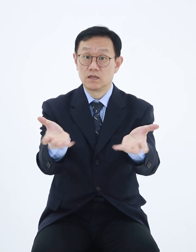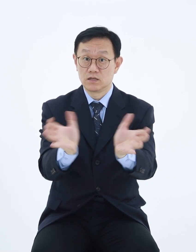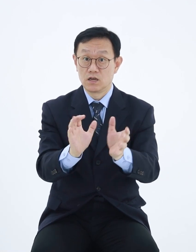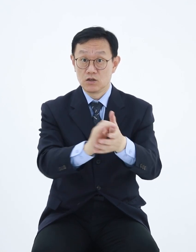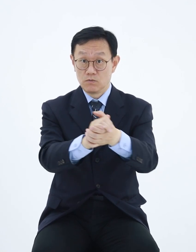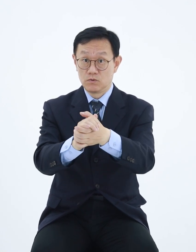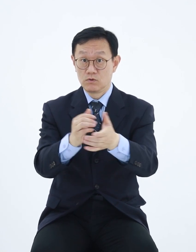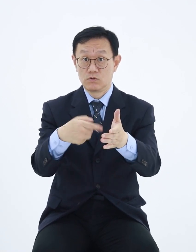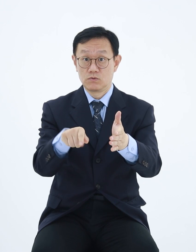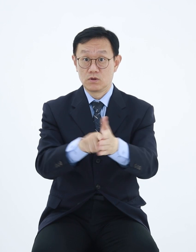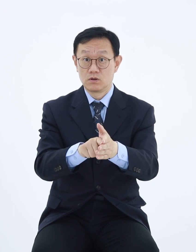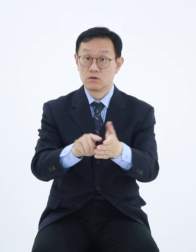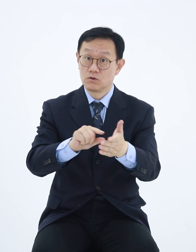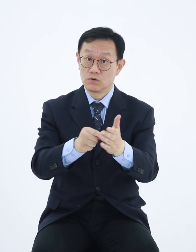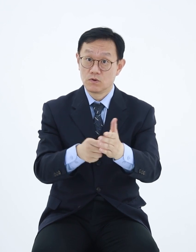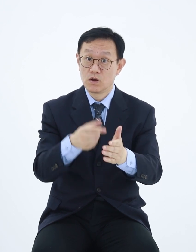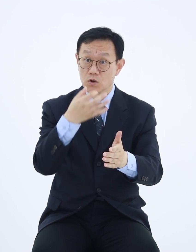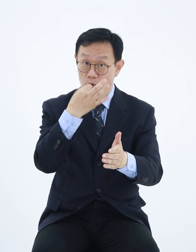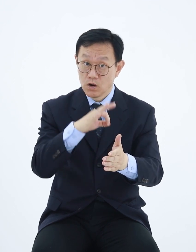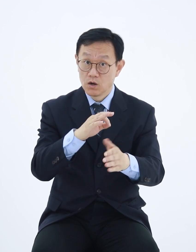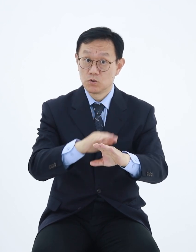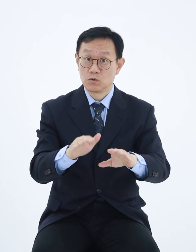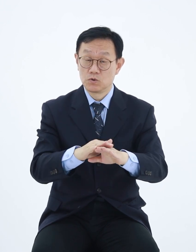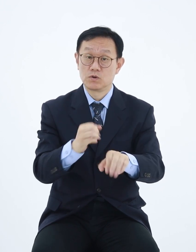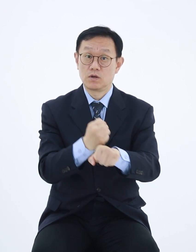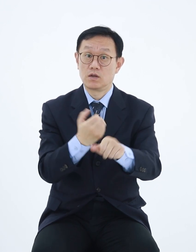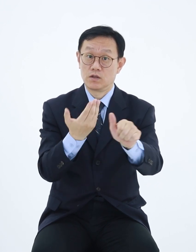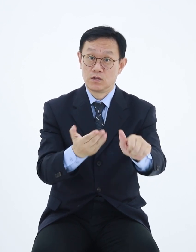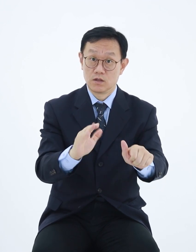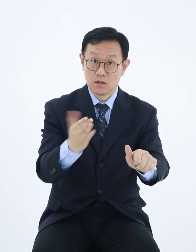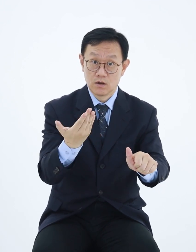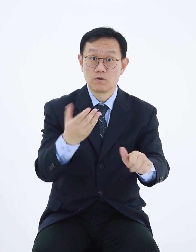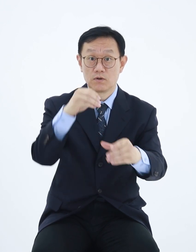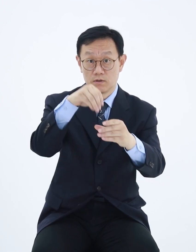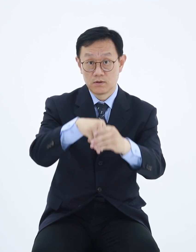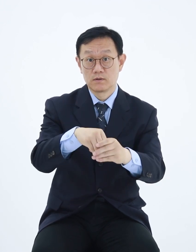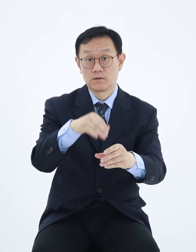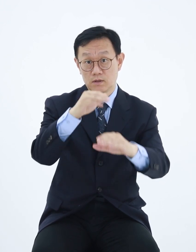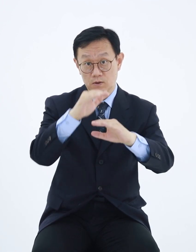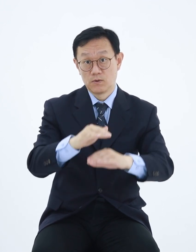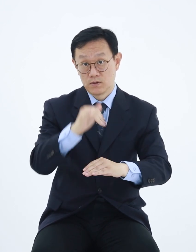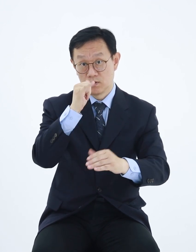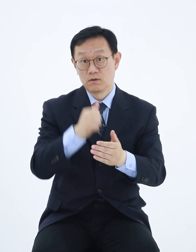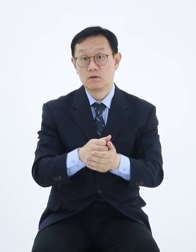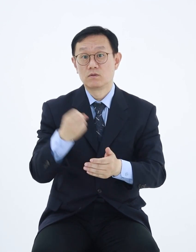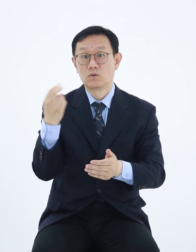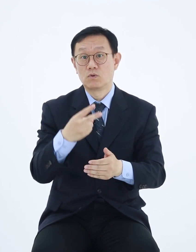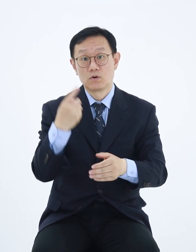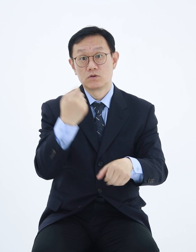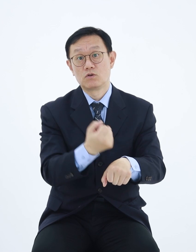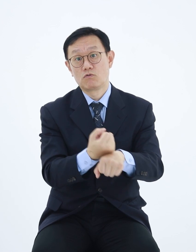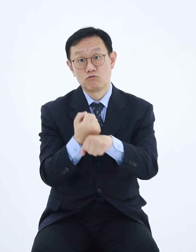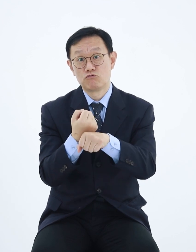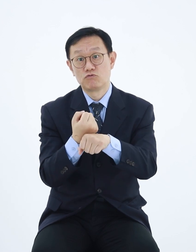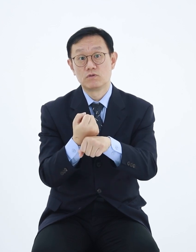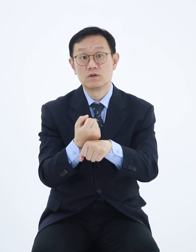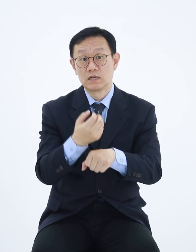통해 적절하고 효과적인 조치를 취해야 한다는 내용을 담고 있습니다. 또한 연구와 과학적 및 기술적 지식에